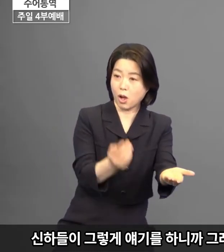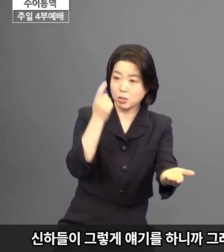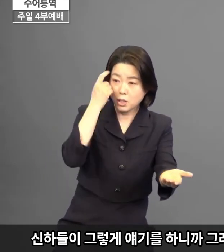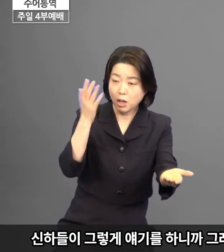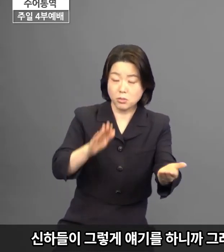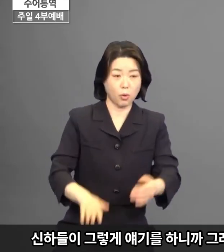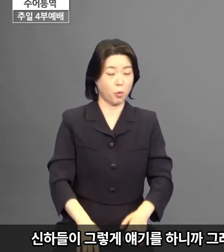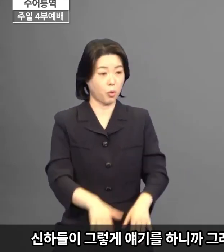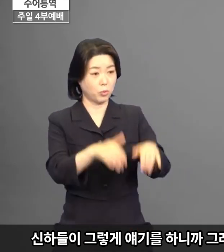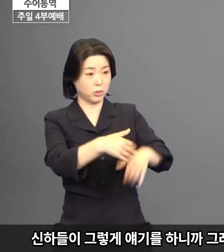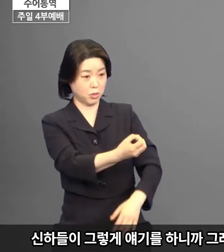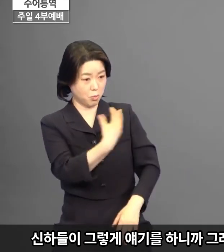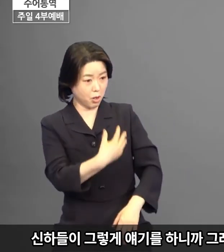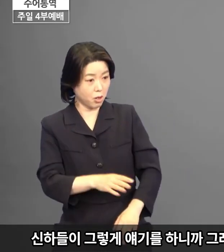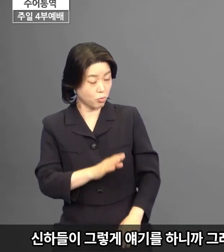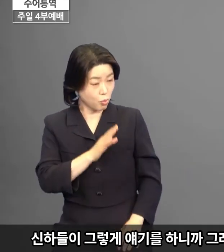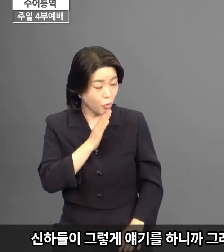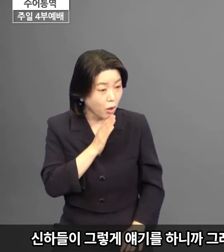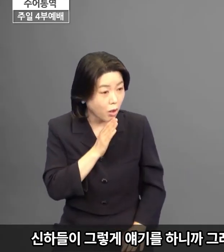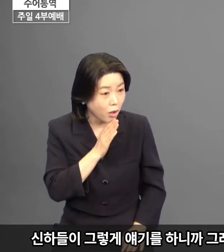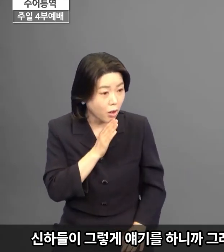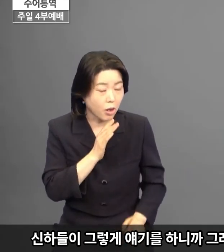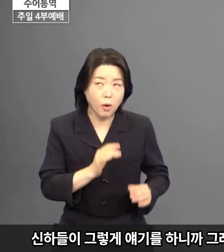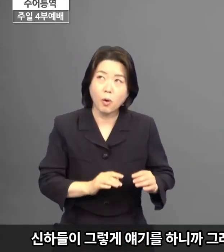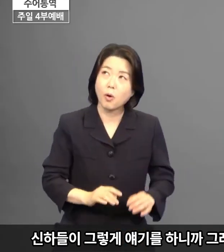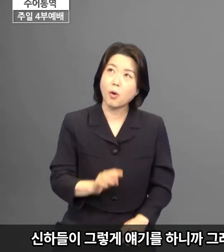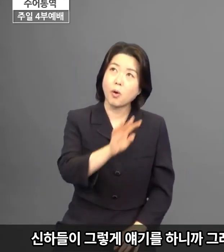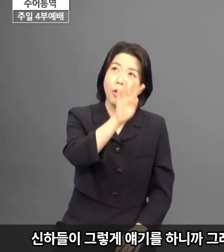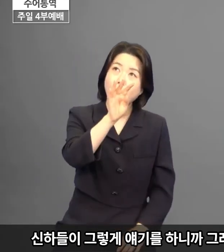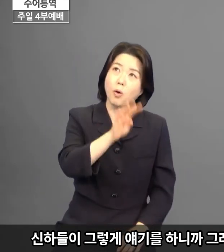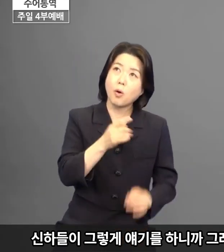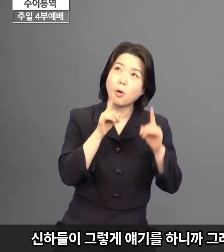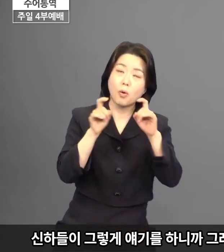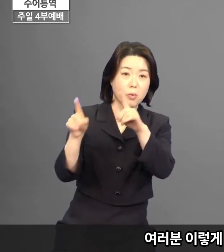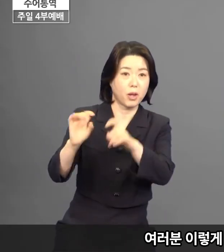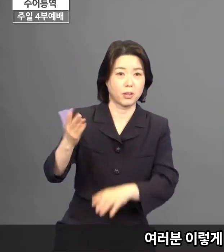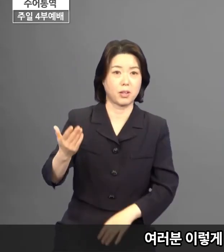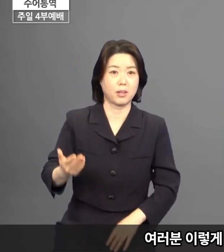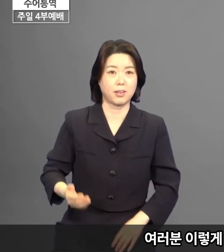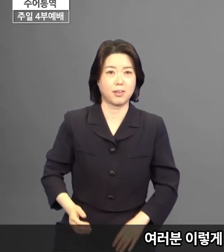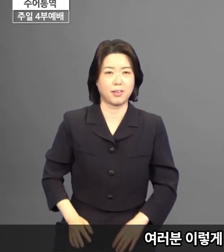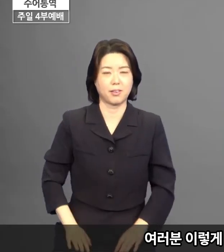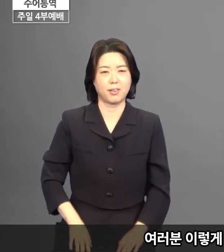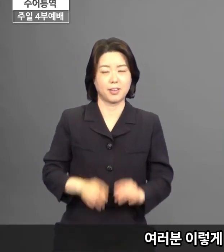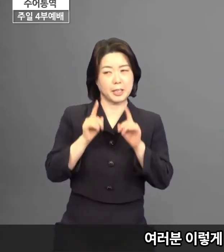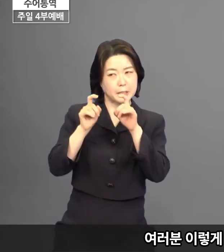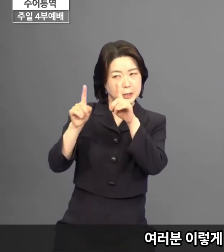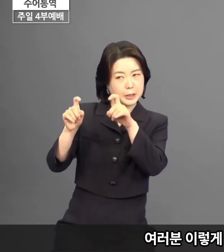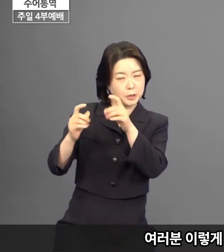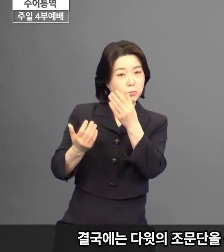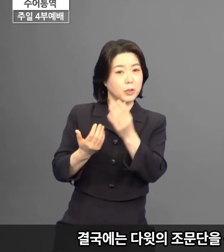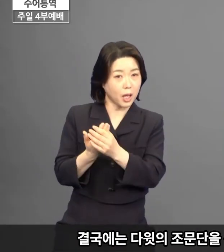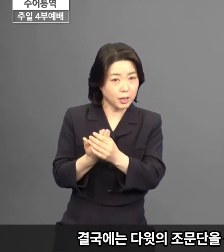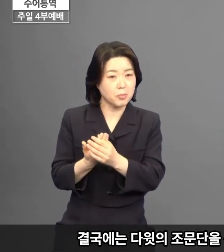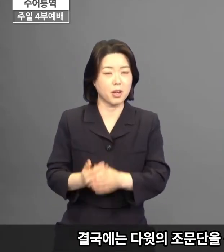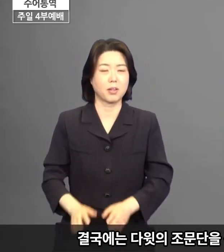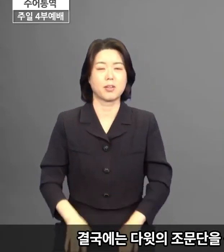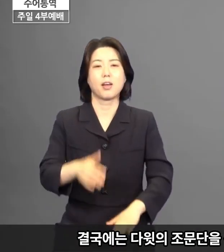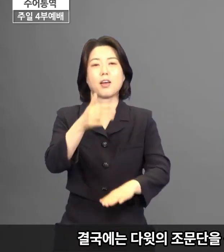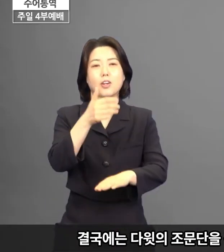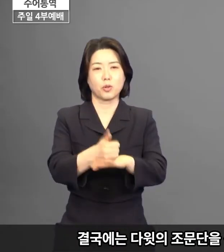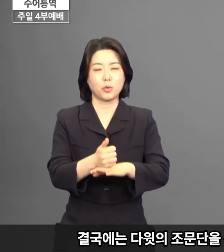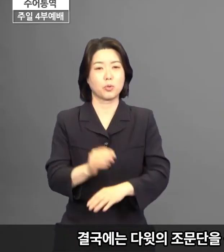하니까 그래? 그러면서 의심을 하게 되는 거예요. 여러분, 이렇게 의심을 하게 되니까 이